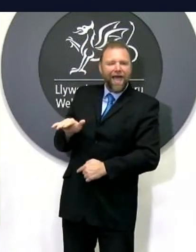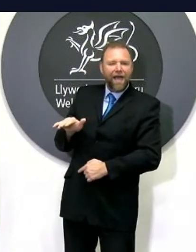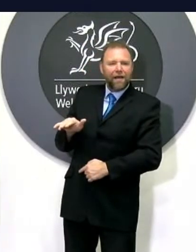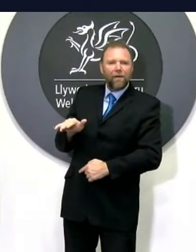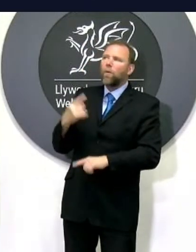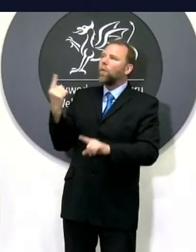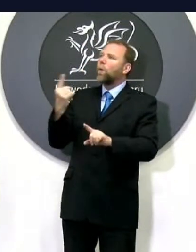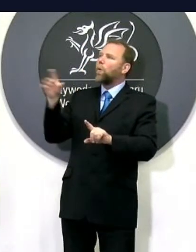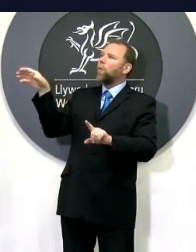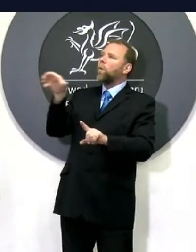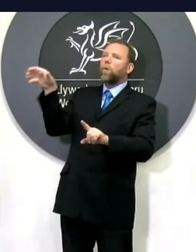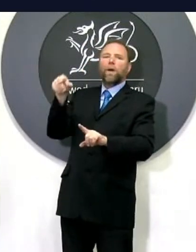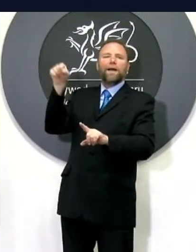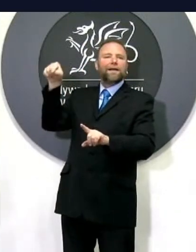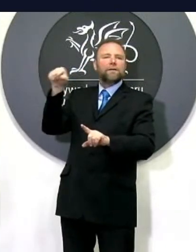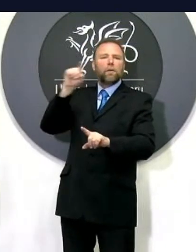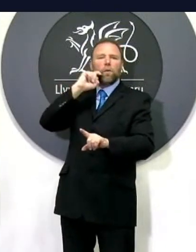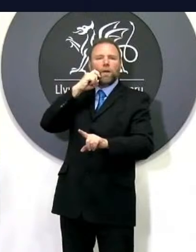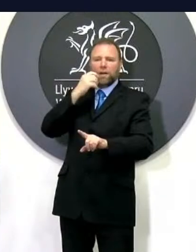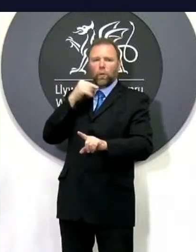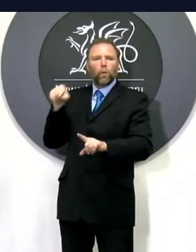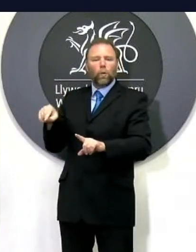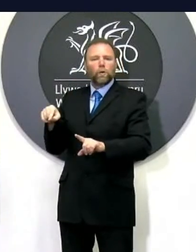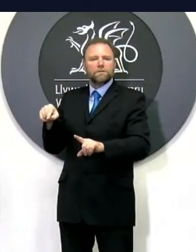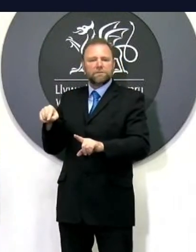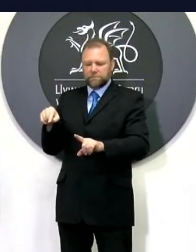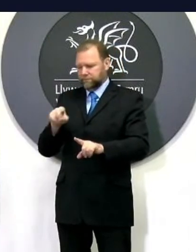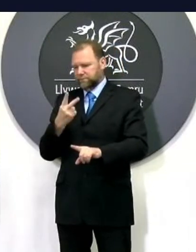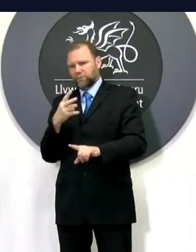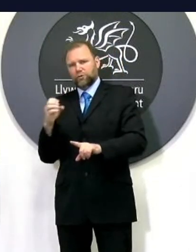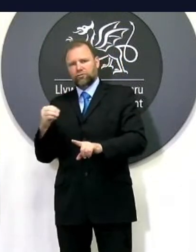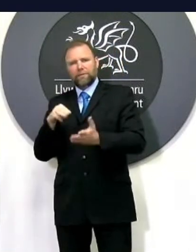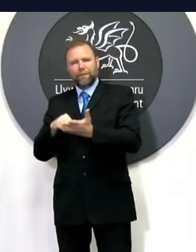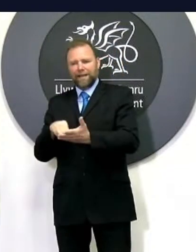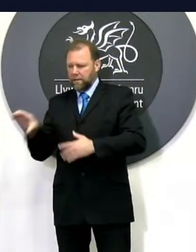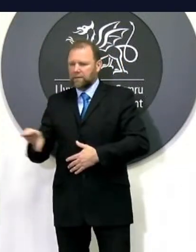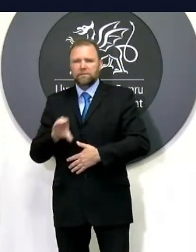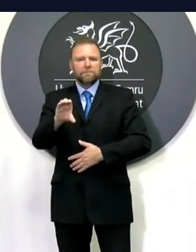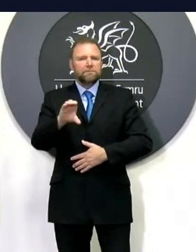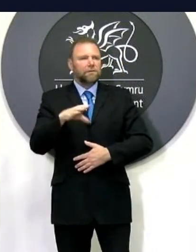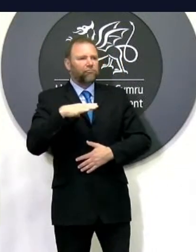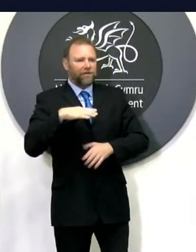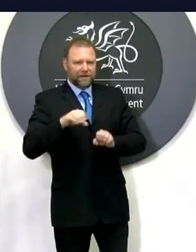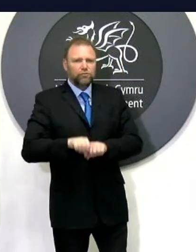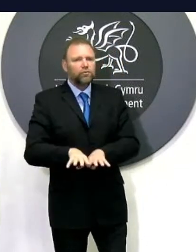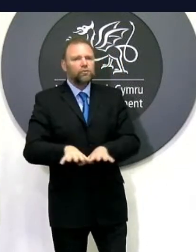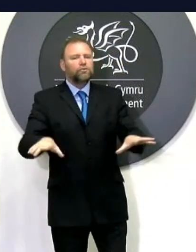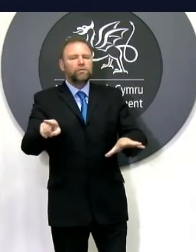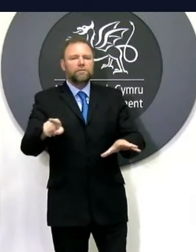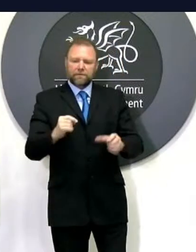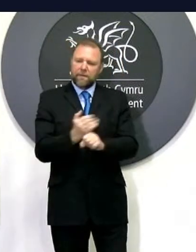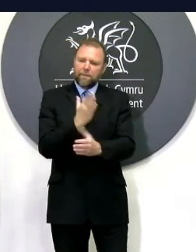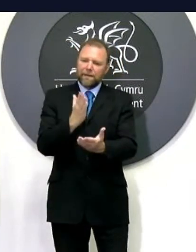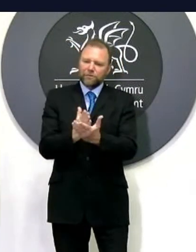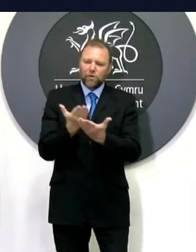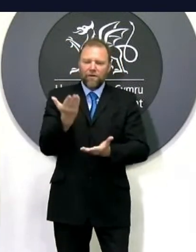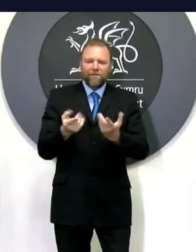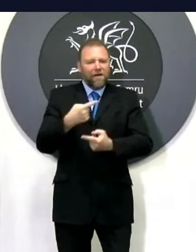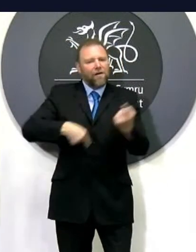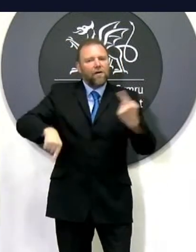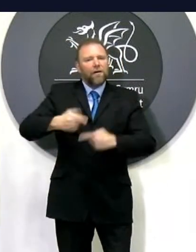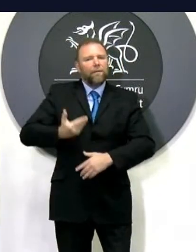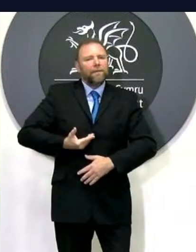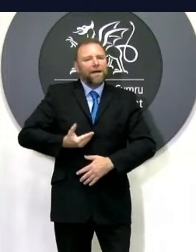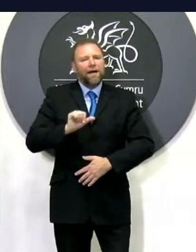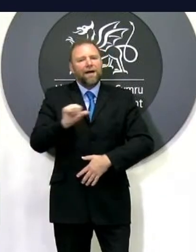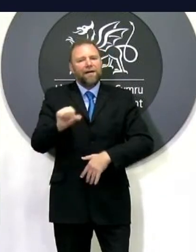y chweched o fai, i wneud y penderfyniadau i dosbarthu yr arian ychwanegol sydd da ni yn y